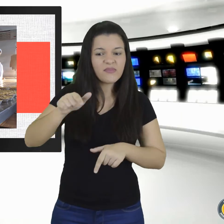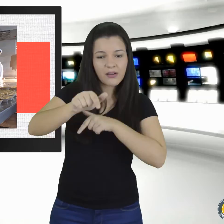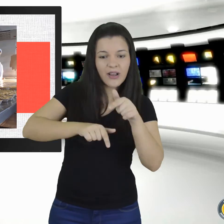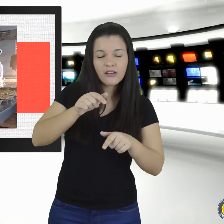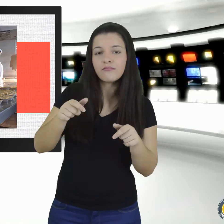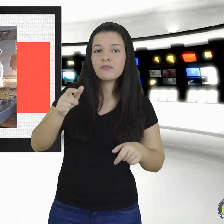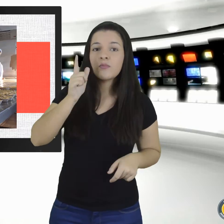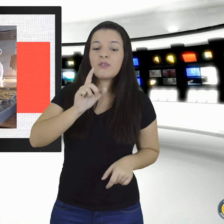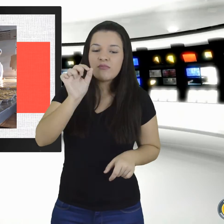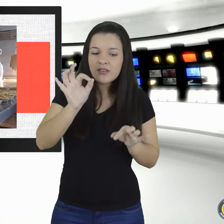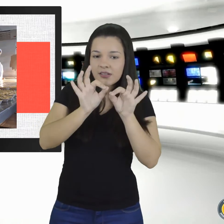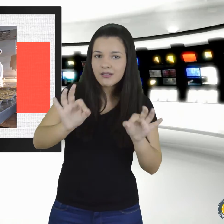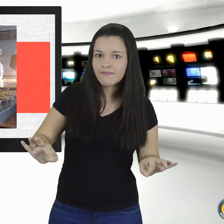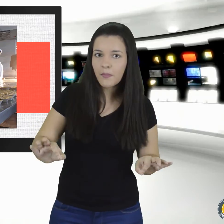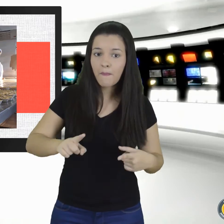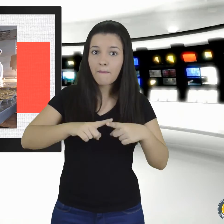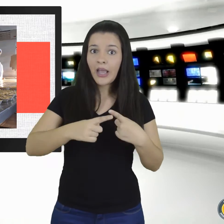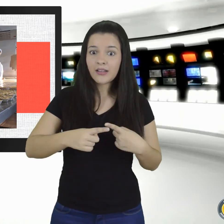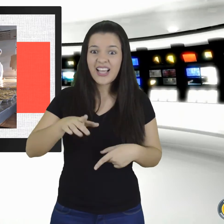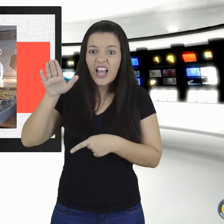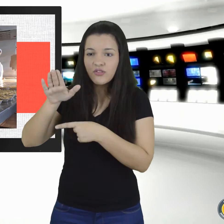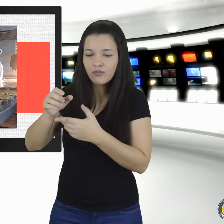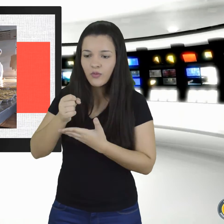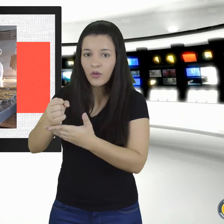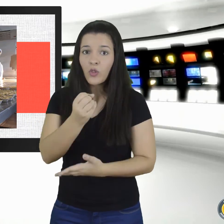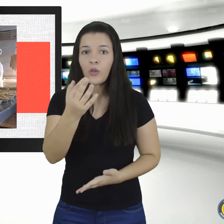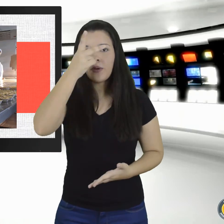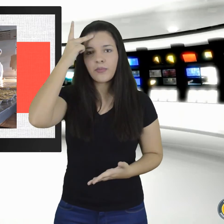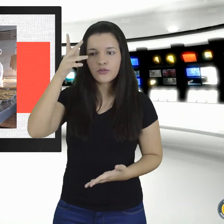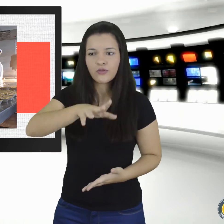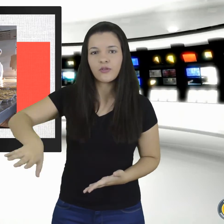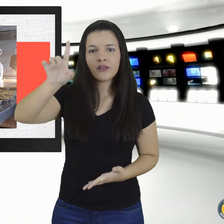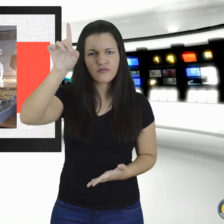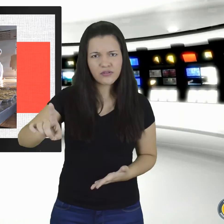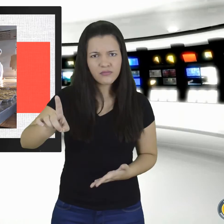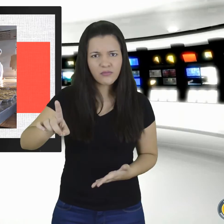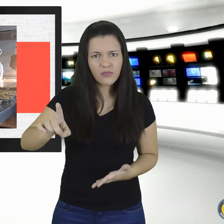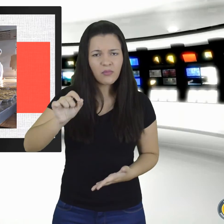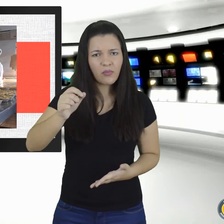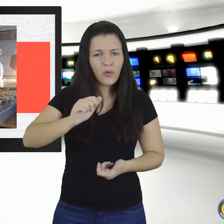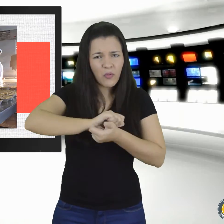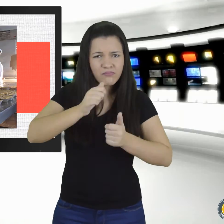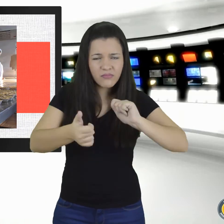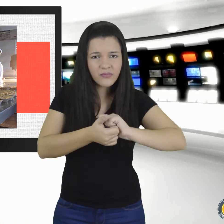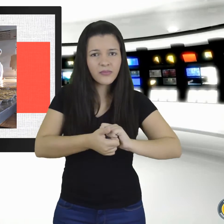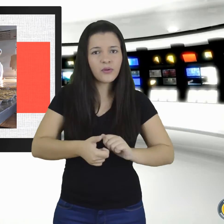ainda mantendo o número de atendimentos e a qualidade geral dos serviços, ressalta Vilma.